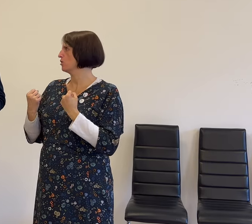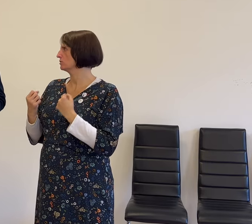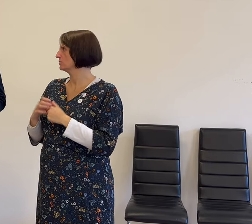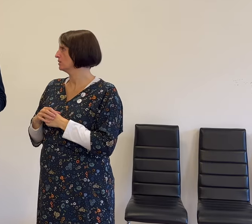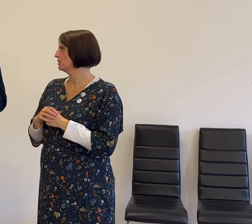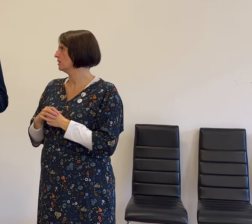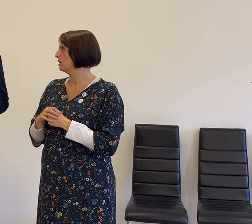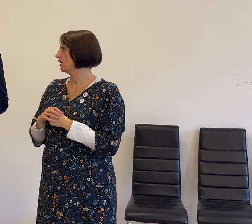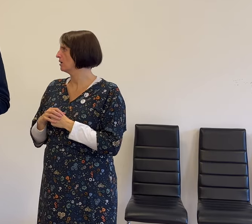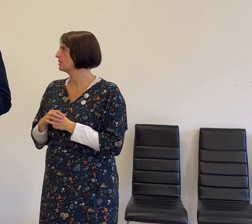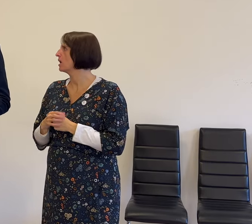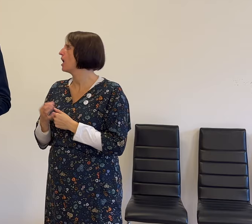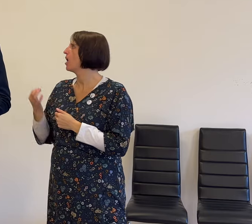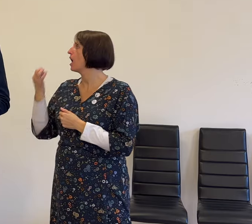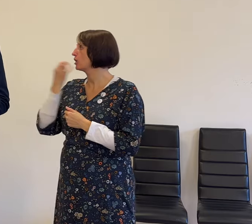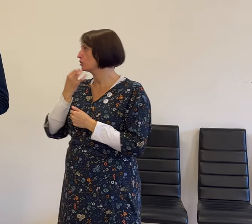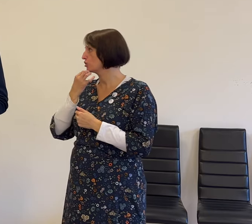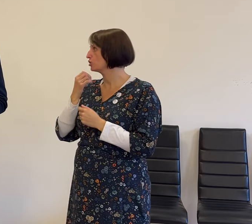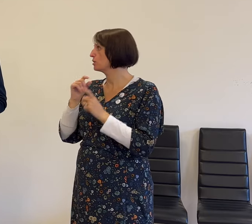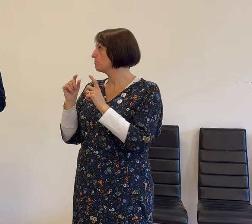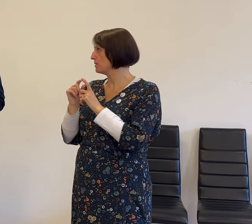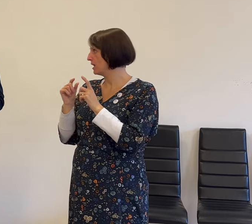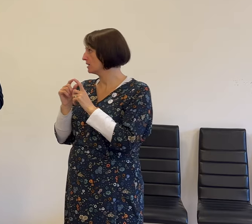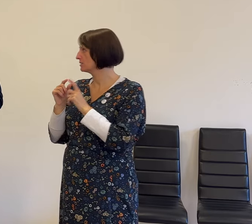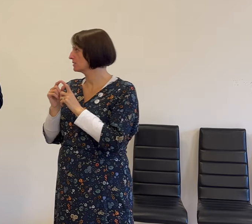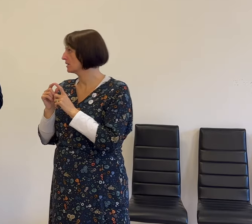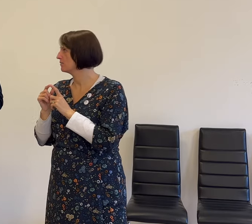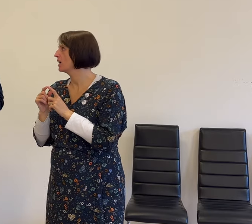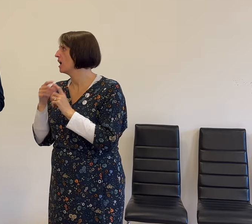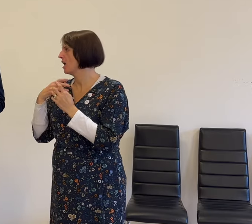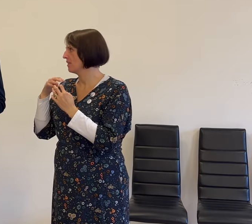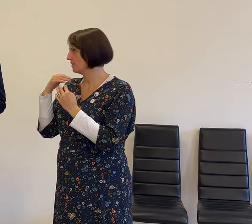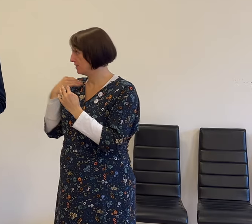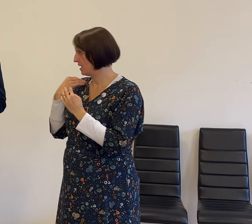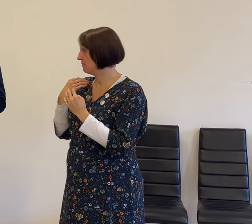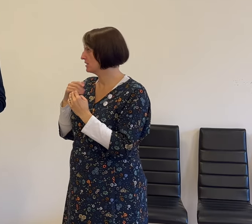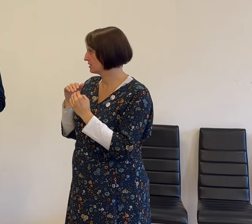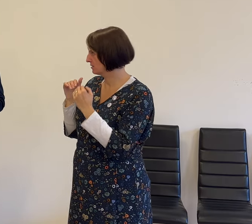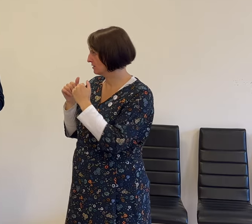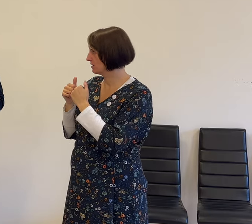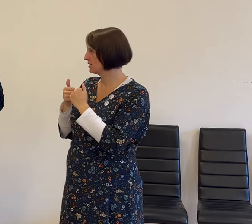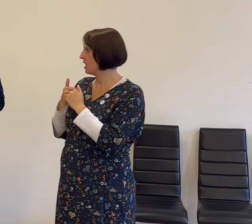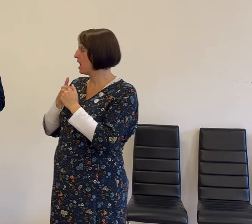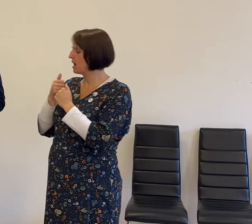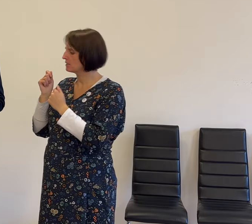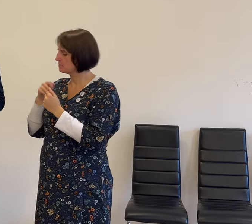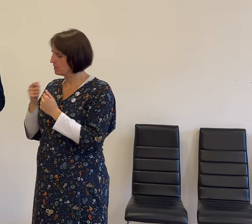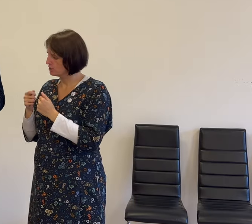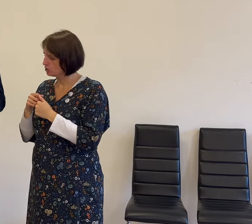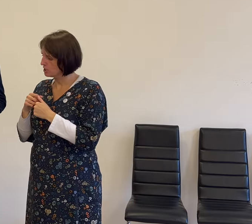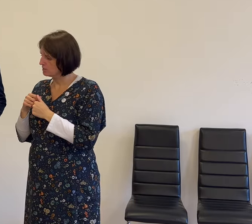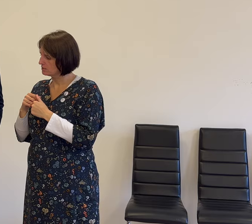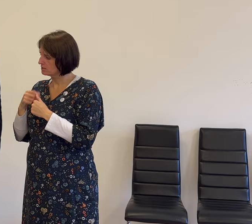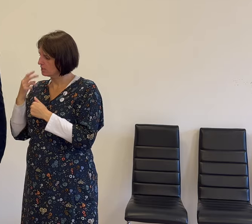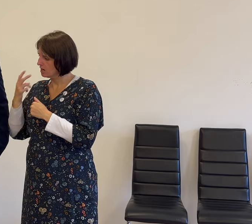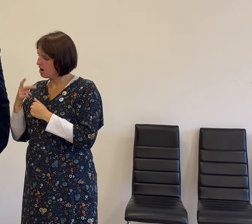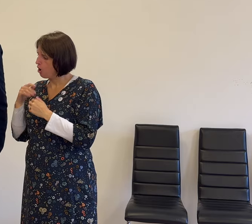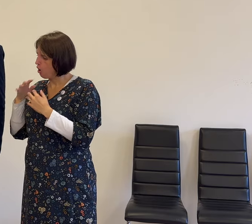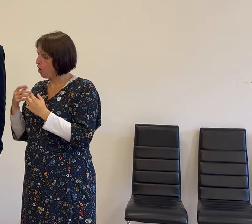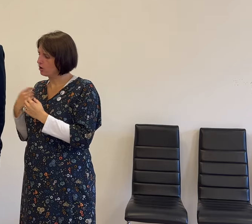A když Pelištejec vykročil a přibližoval se k Davidovi, David rychle vyběhl z řady proti Pelištejci, sáhl rukou do